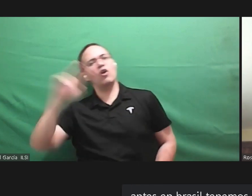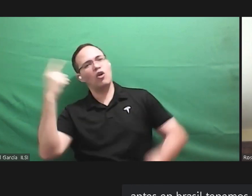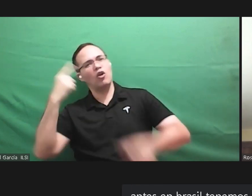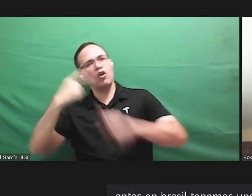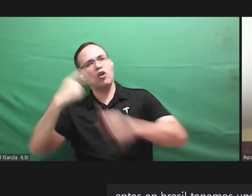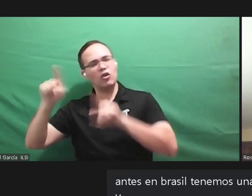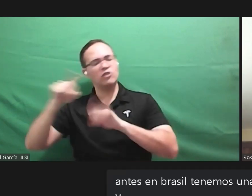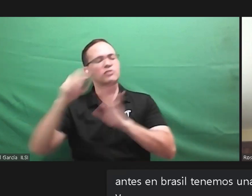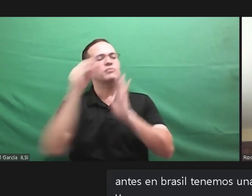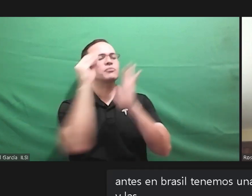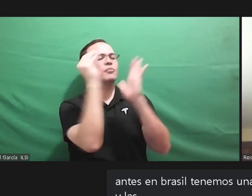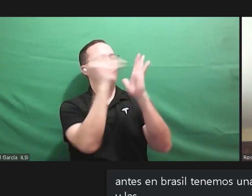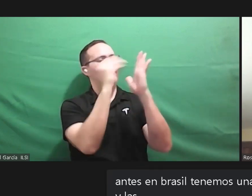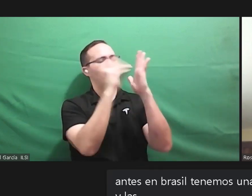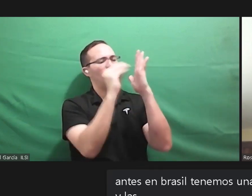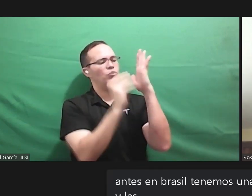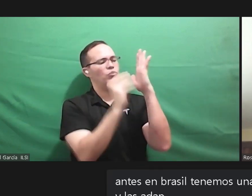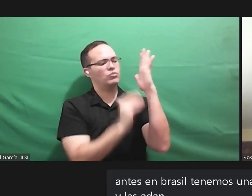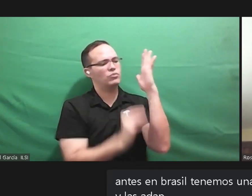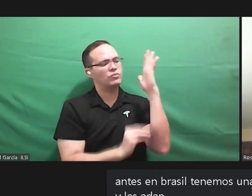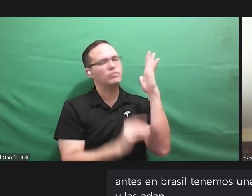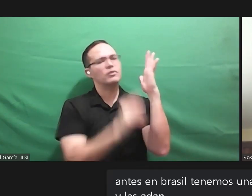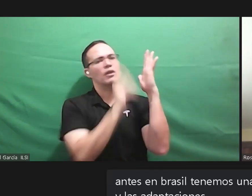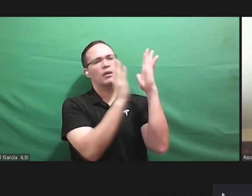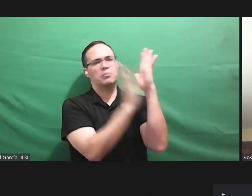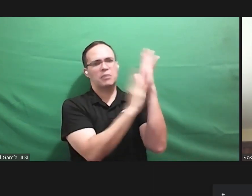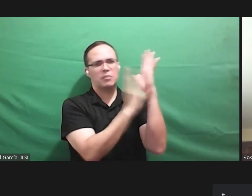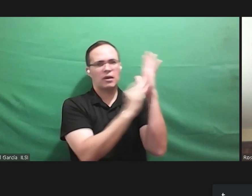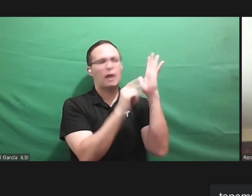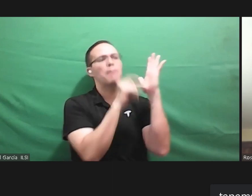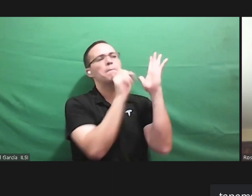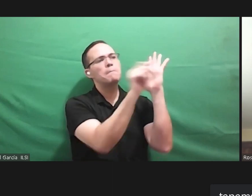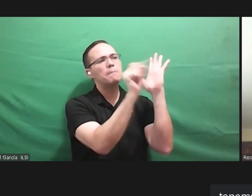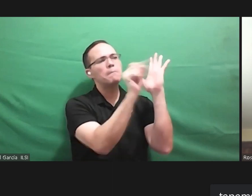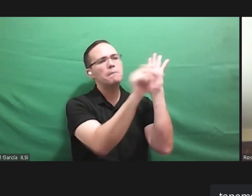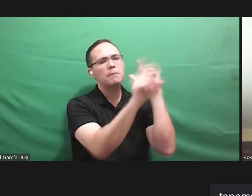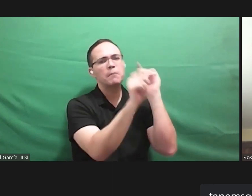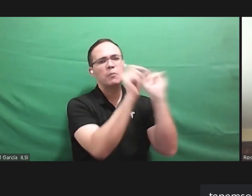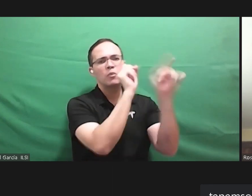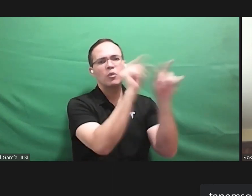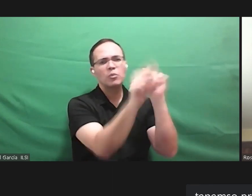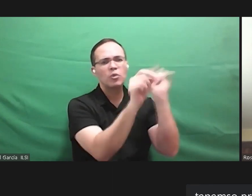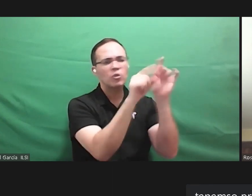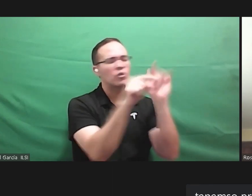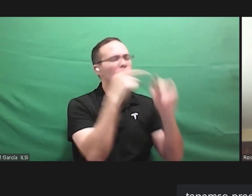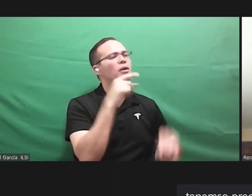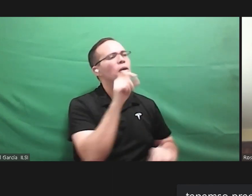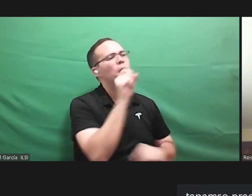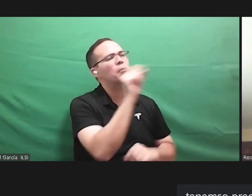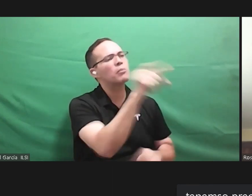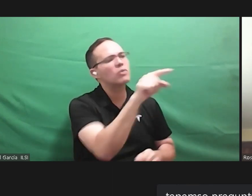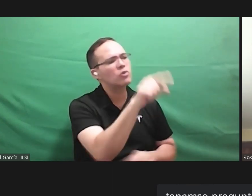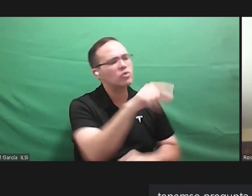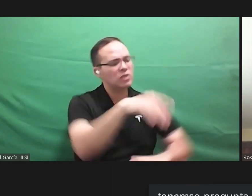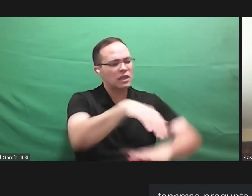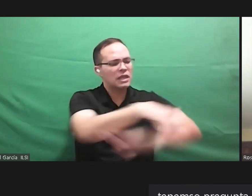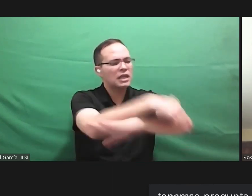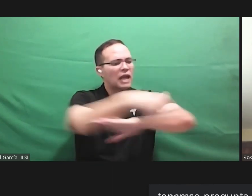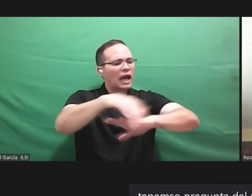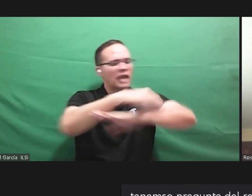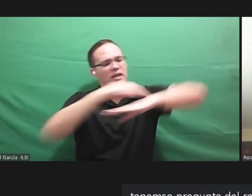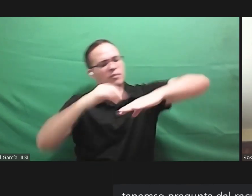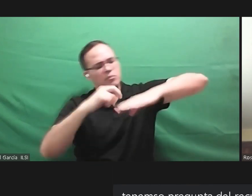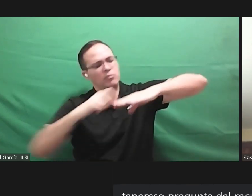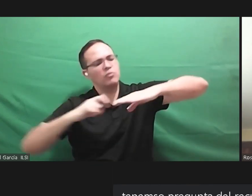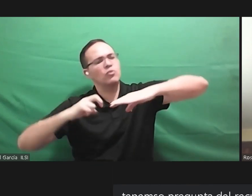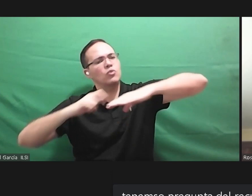así tenemos una pregunta acá en Brasil sobre el uso de rampas, si tener rampas en las calles. Pero eso me parece que no es